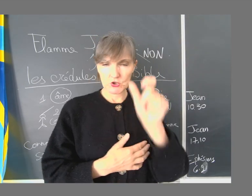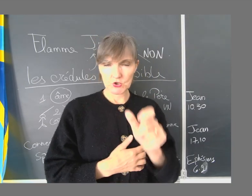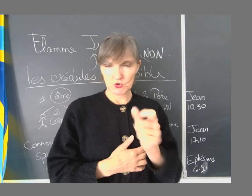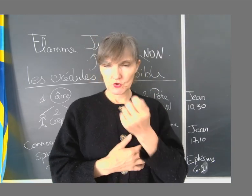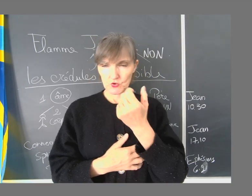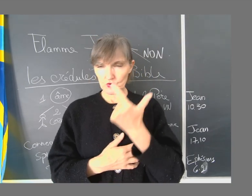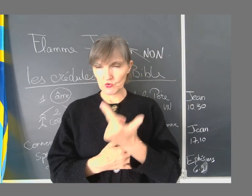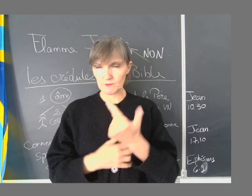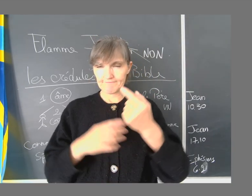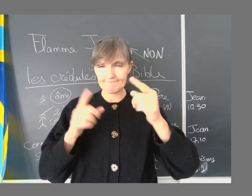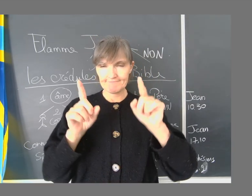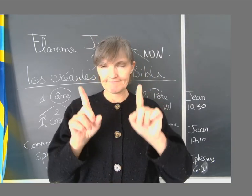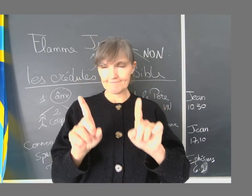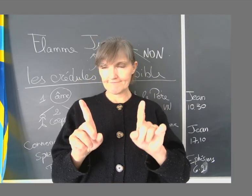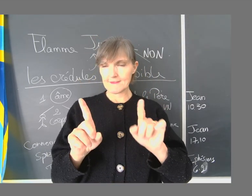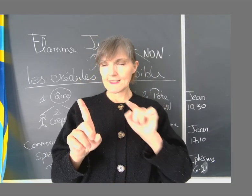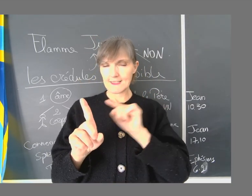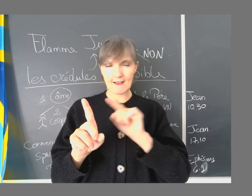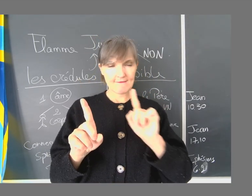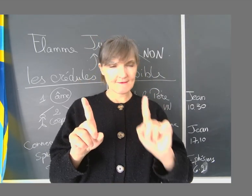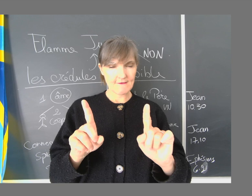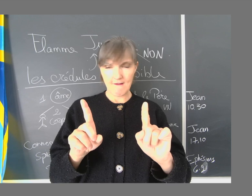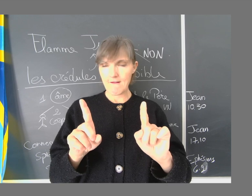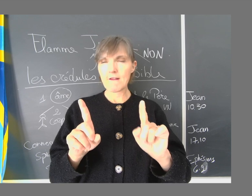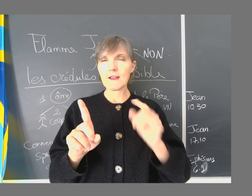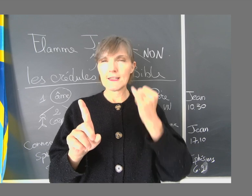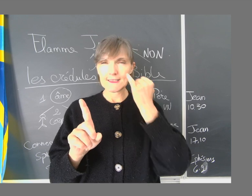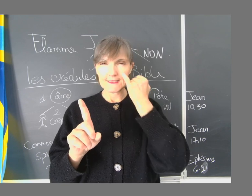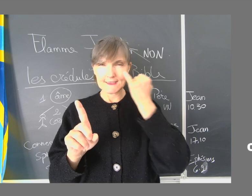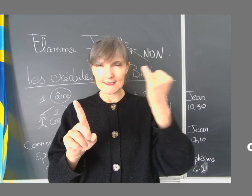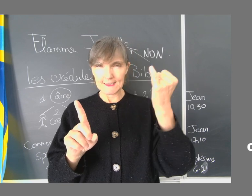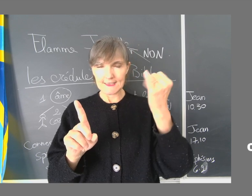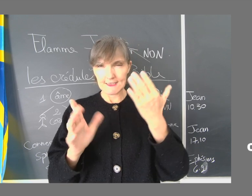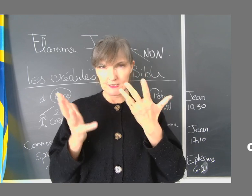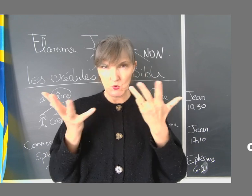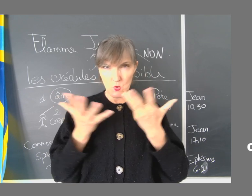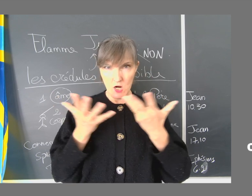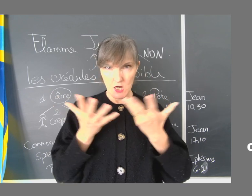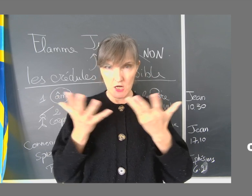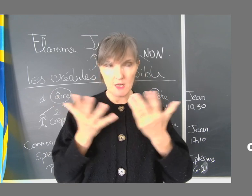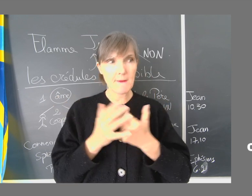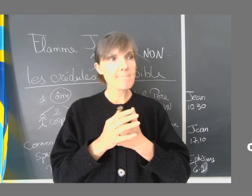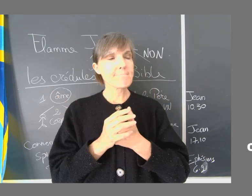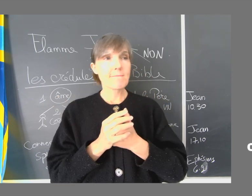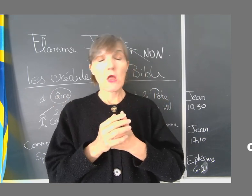et la notion de jumelles cela c'est ça vient de l'idée